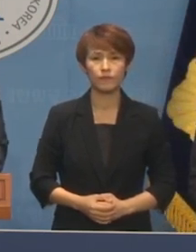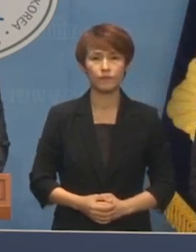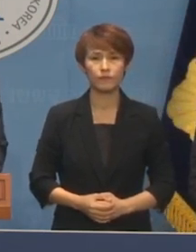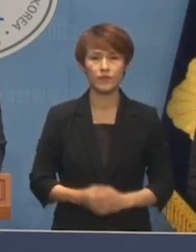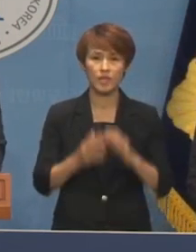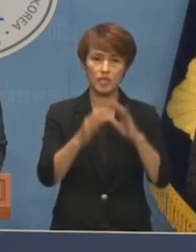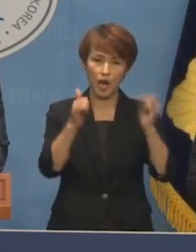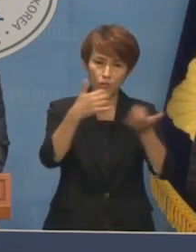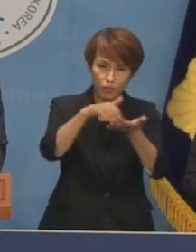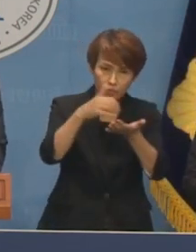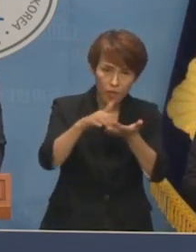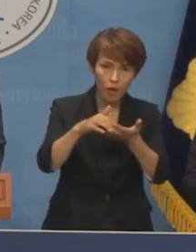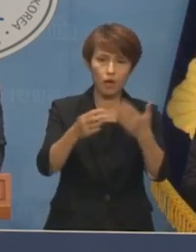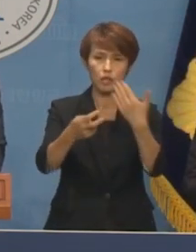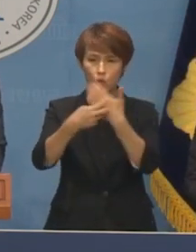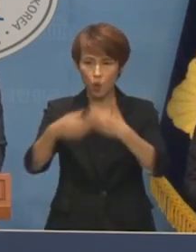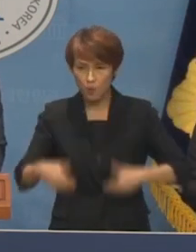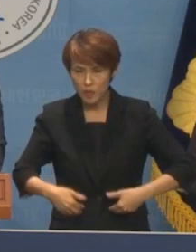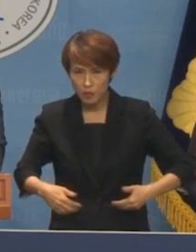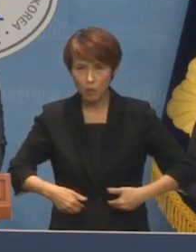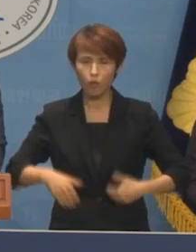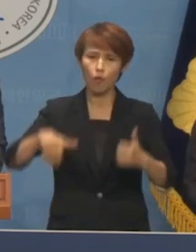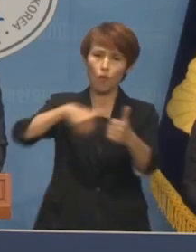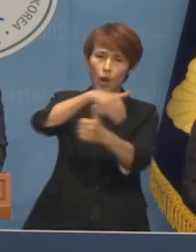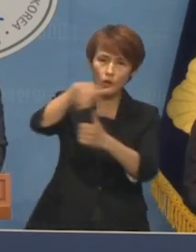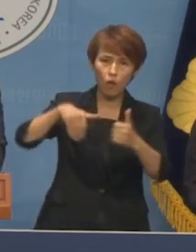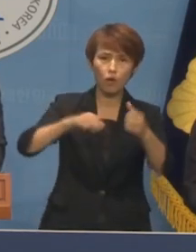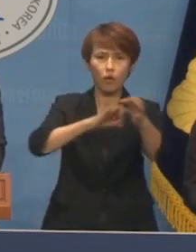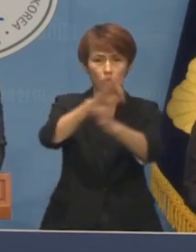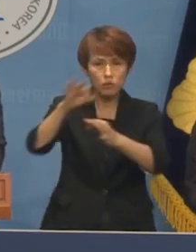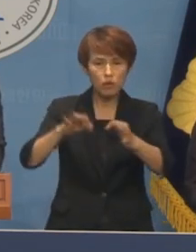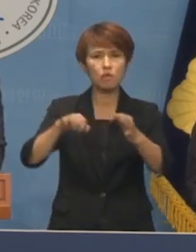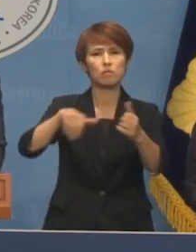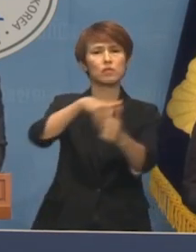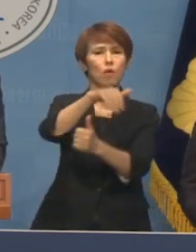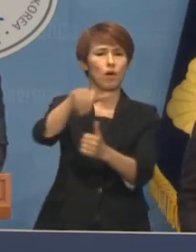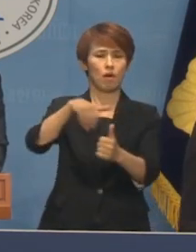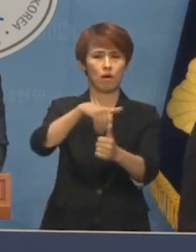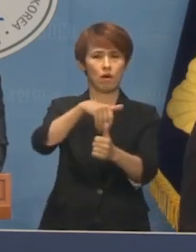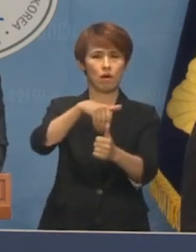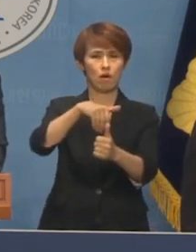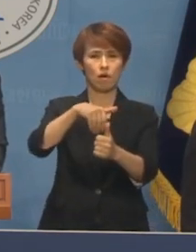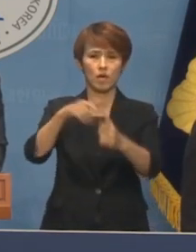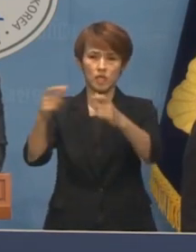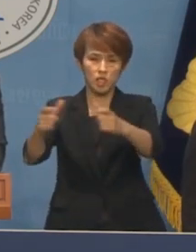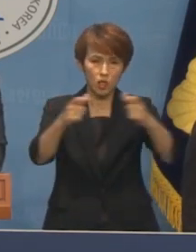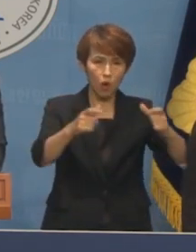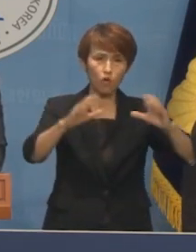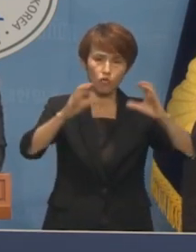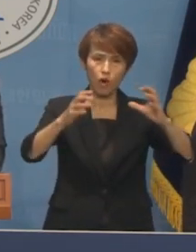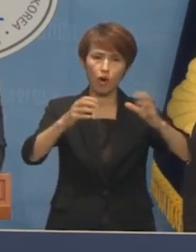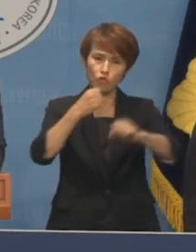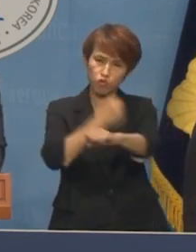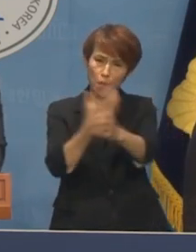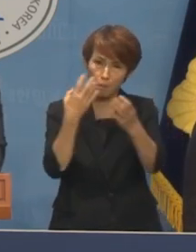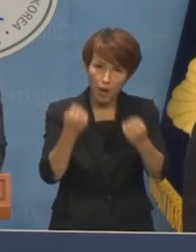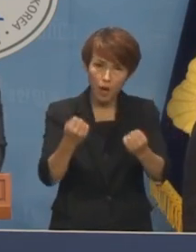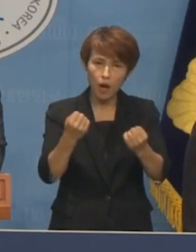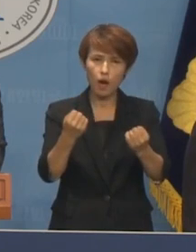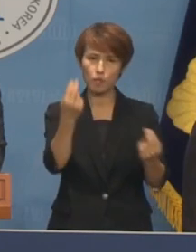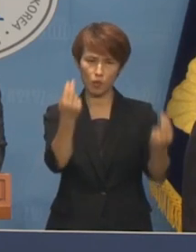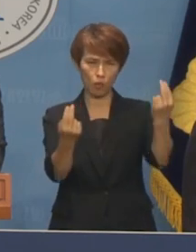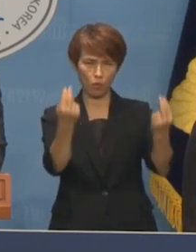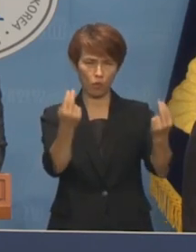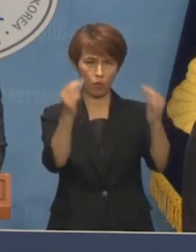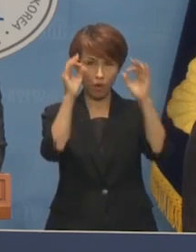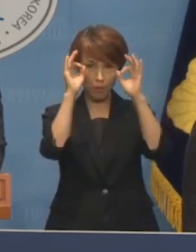인구 등 의료 수요, 지리적 환경, 경제 산업적 여건, 지역과 국가에 대한 기여도 등 다양하고 객관적인